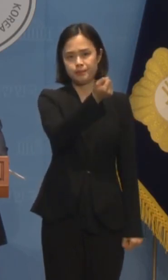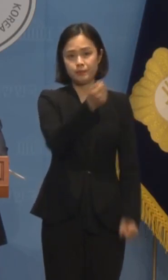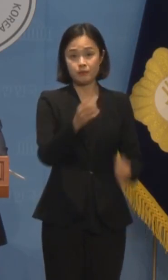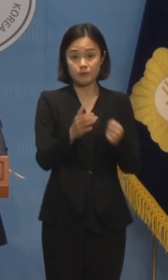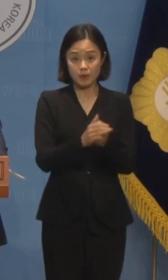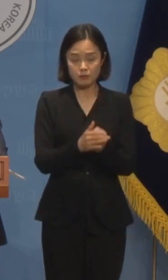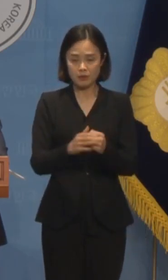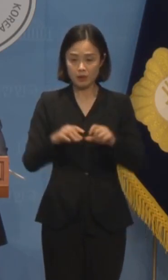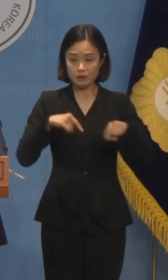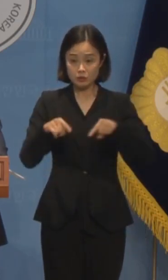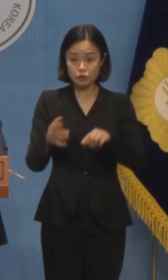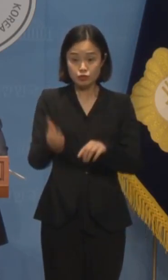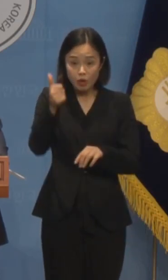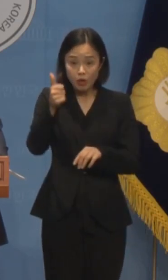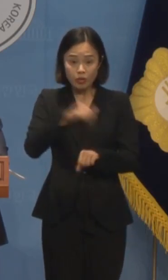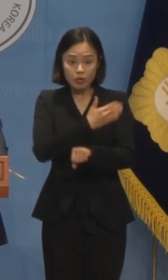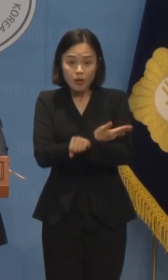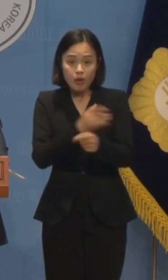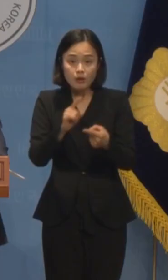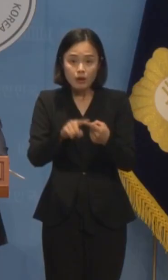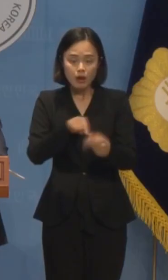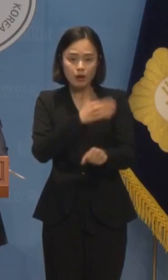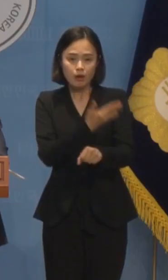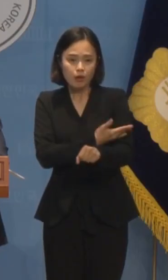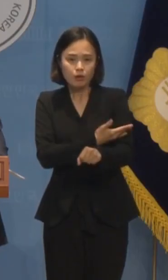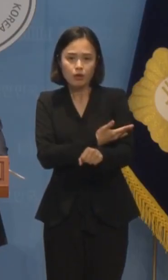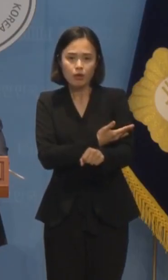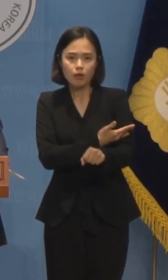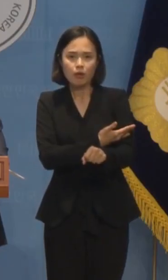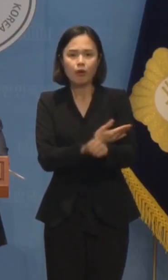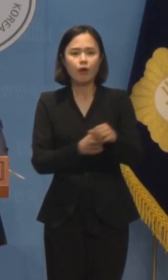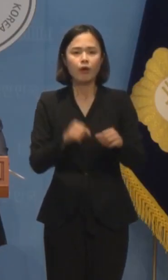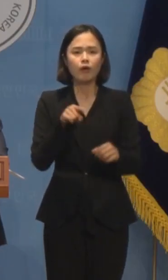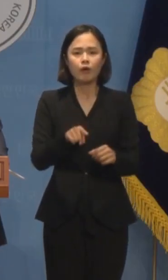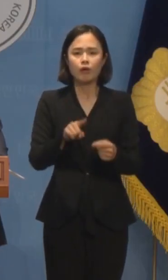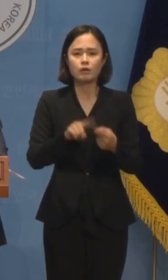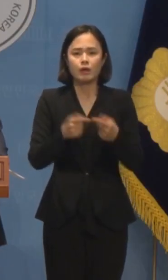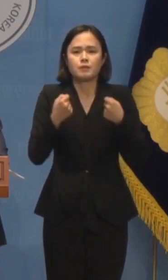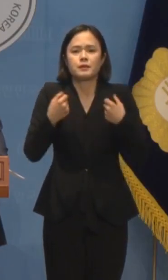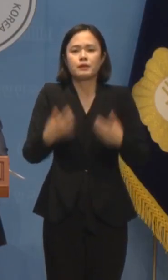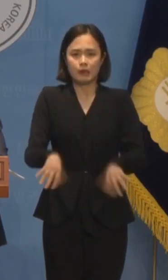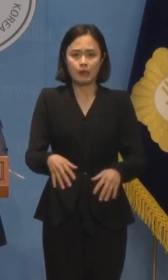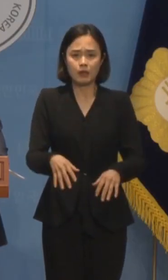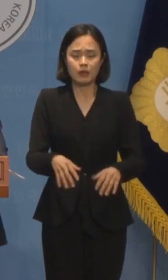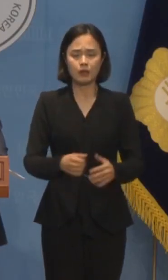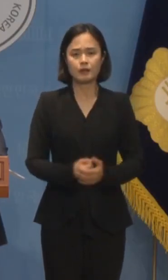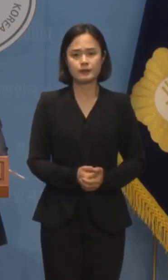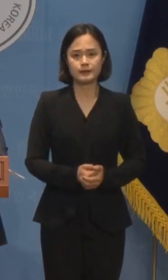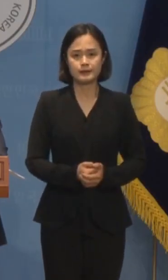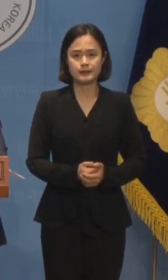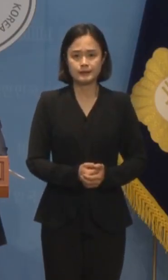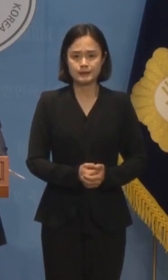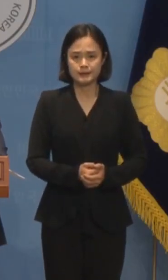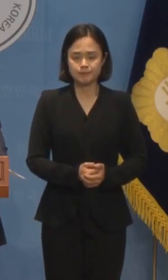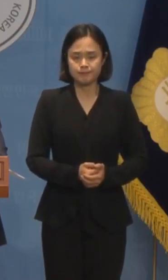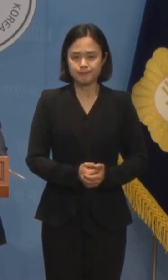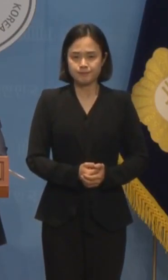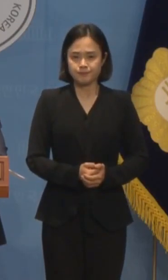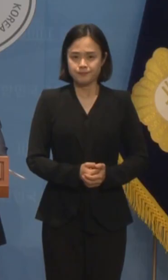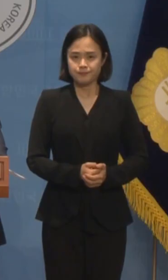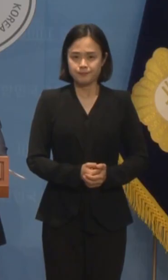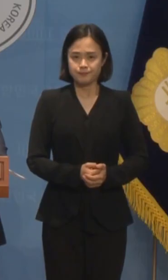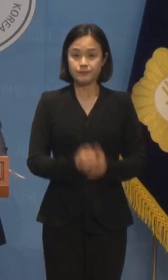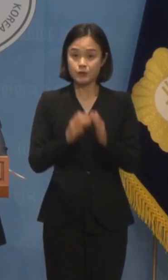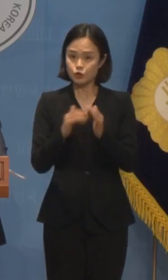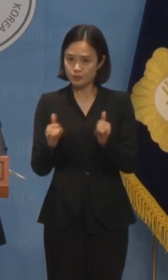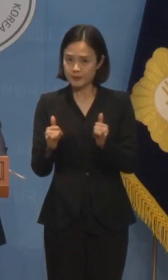소외시키고 있습니다. 주권자의 뜻에 반하는 결정이 있을 수도 있습니다. 그렇기 때문에